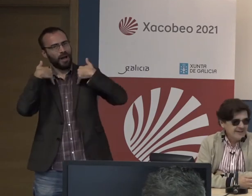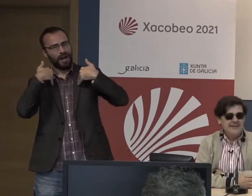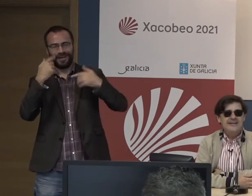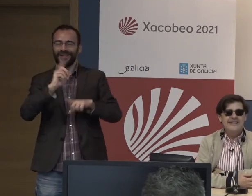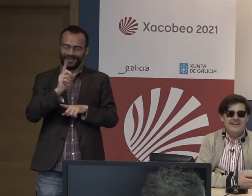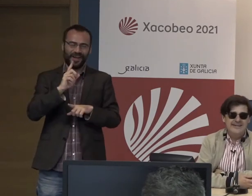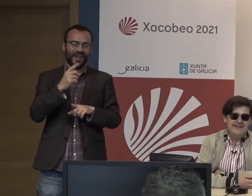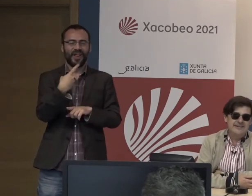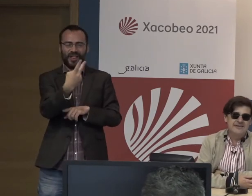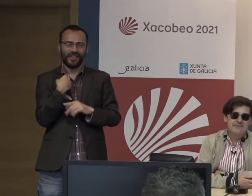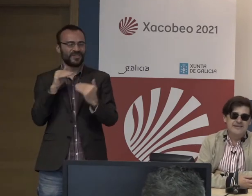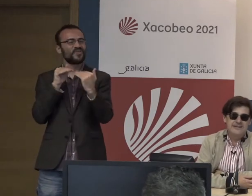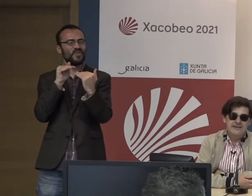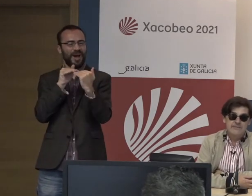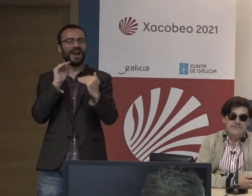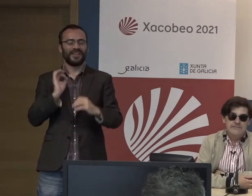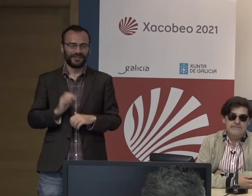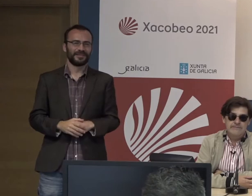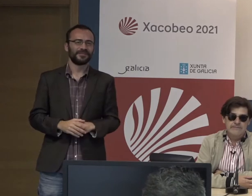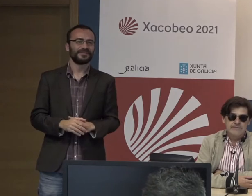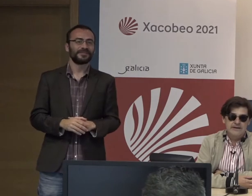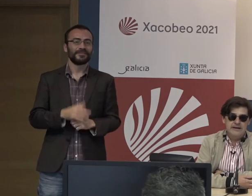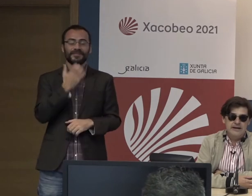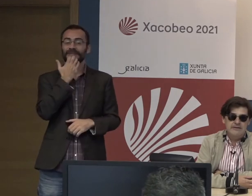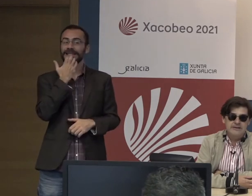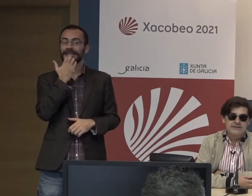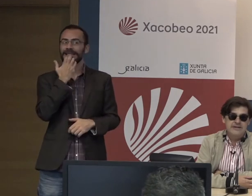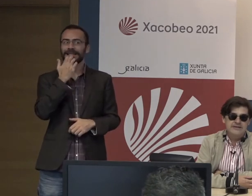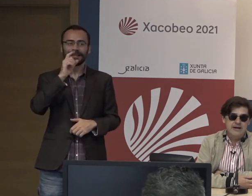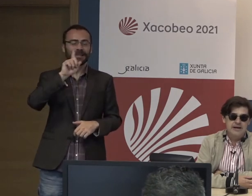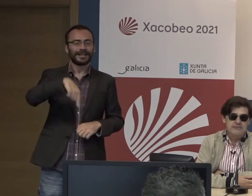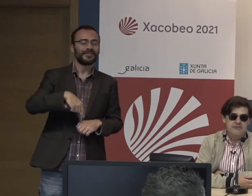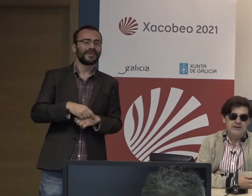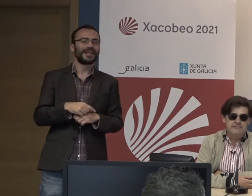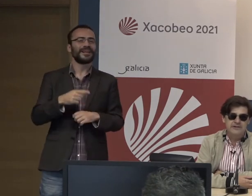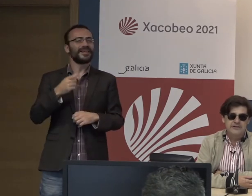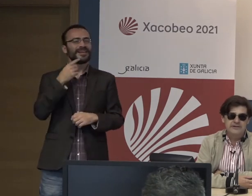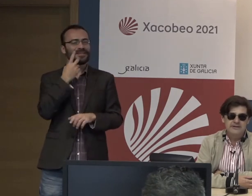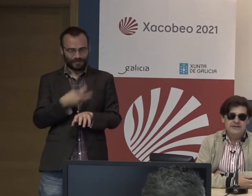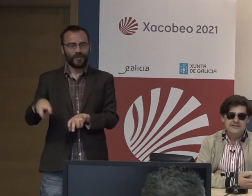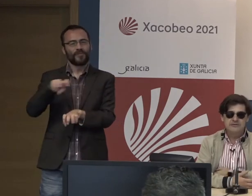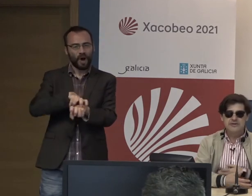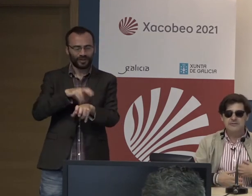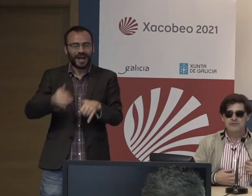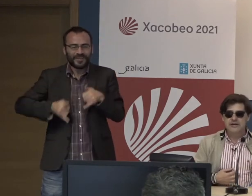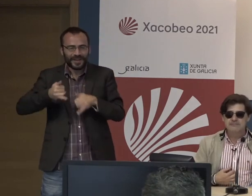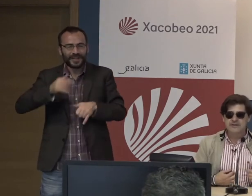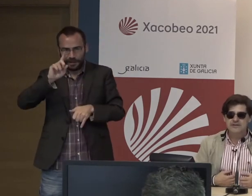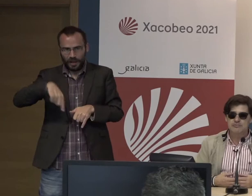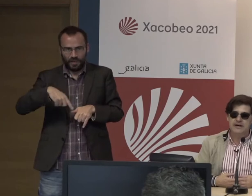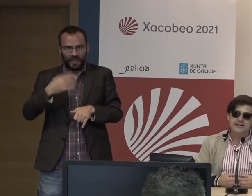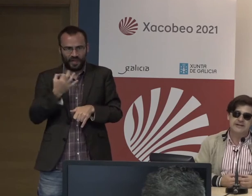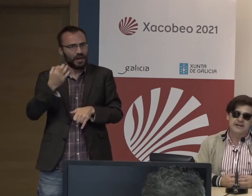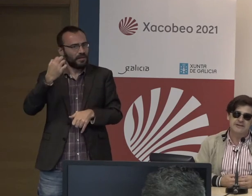lado. Y de otra parte, el que de atrás tiene que saber montar en bici. Si no sabe montar en